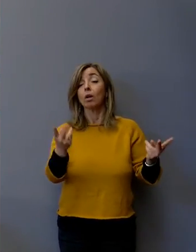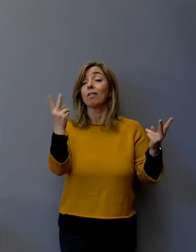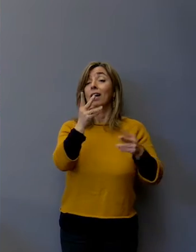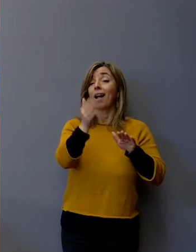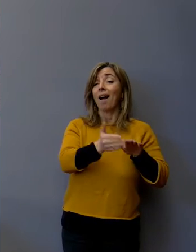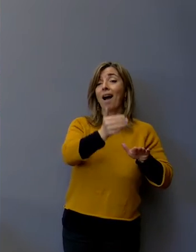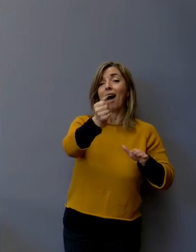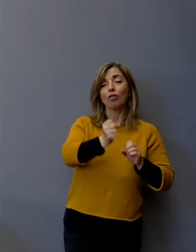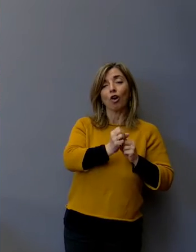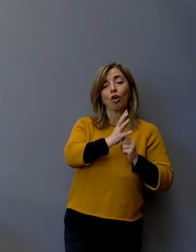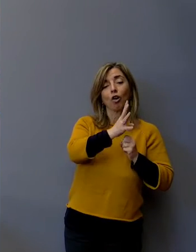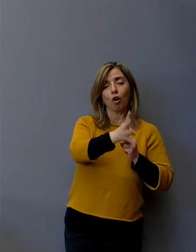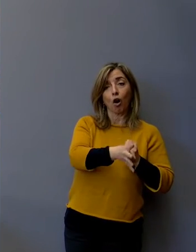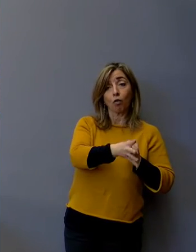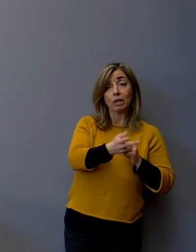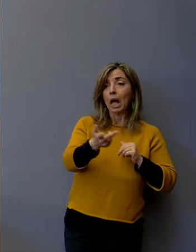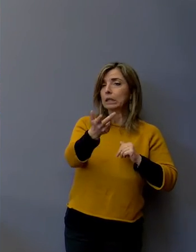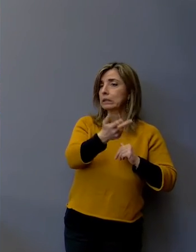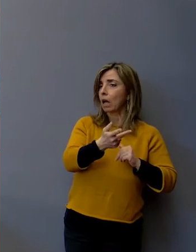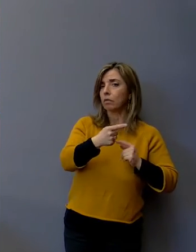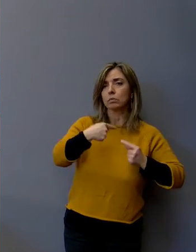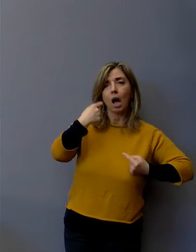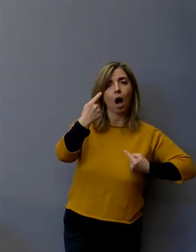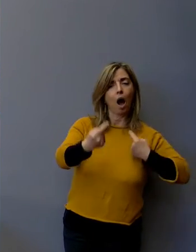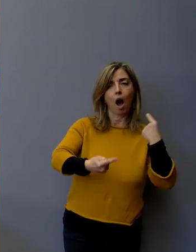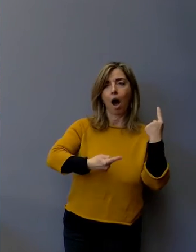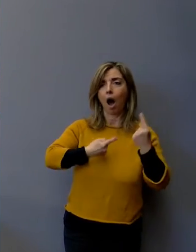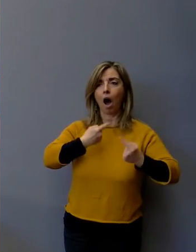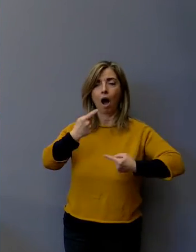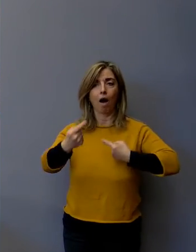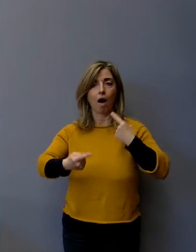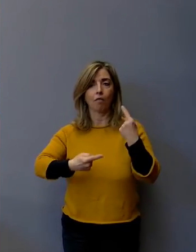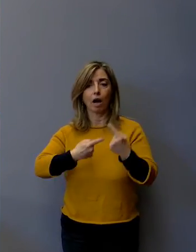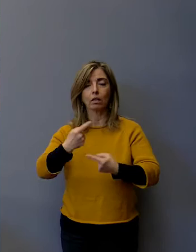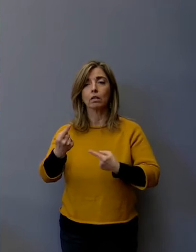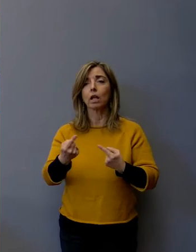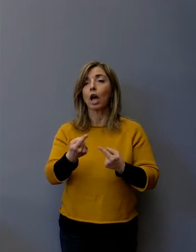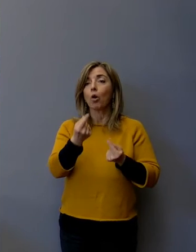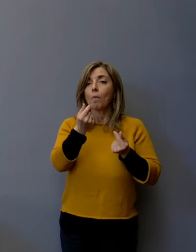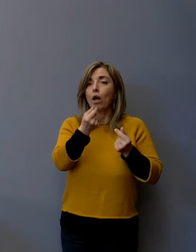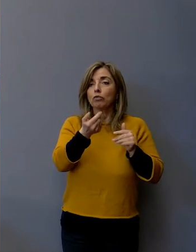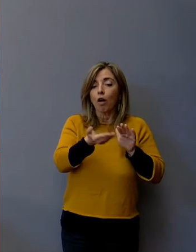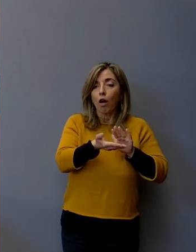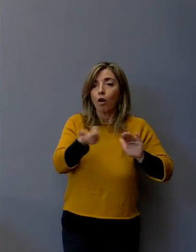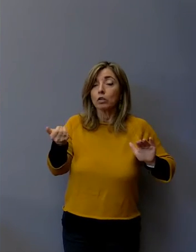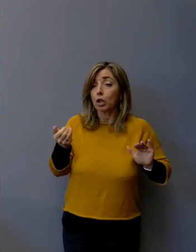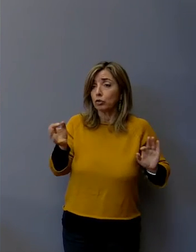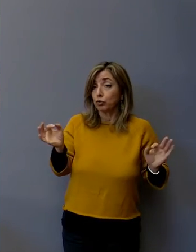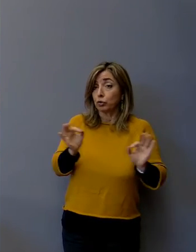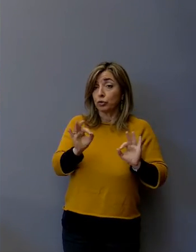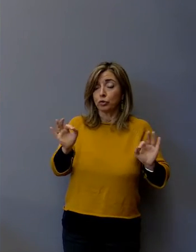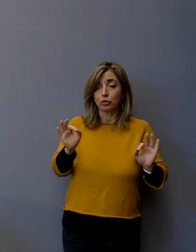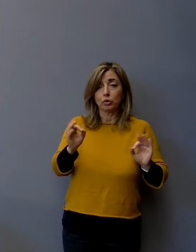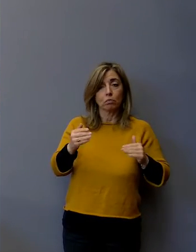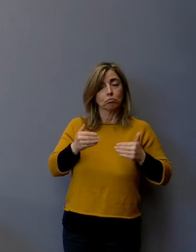continuità ai servizi senza un centesimo di abbas abbattimento dei fondi e delle risorse e senza indietreggiare di